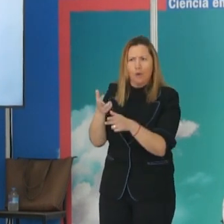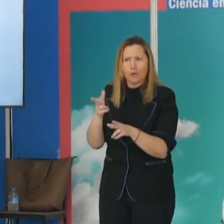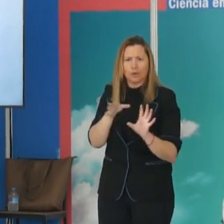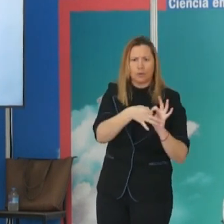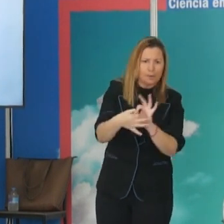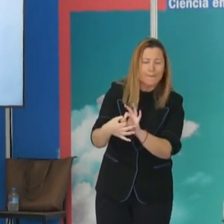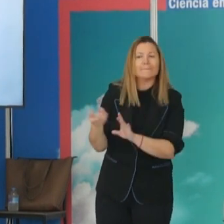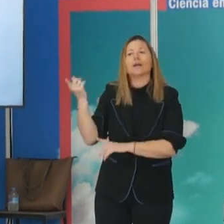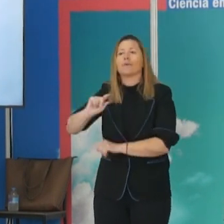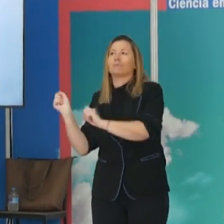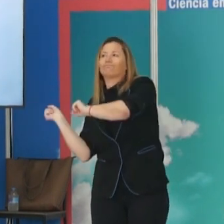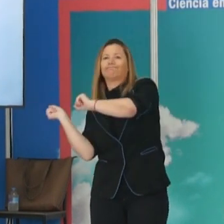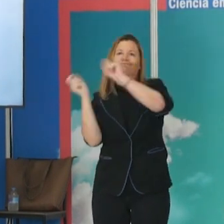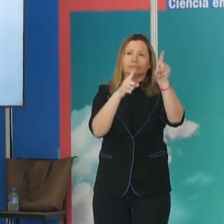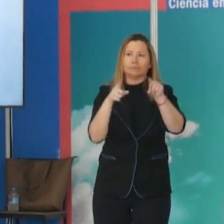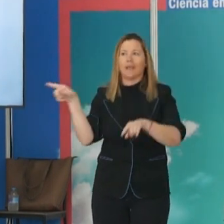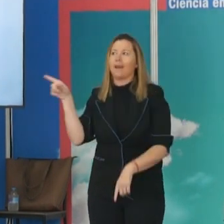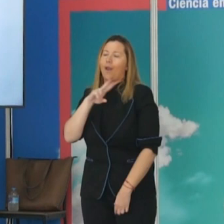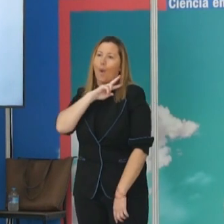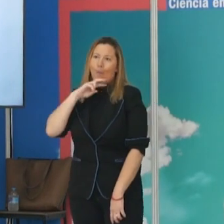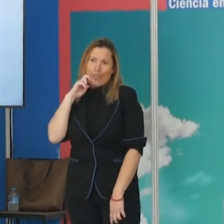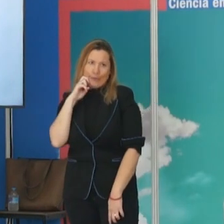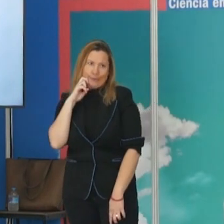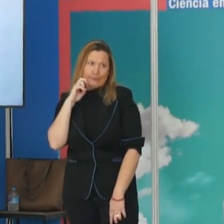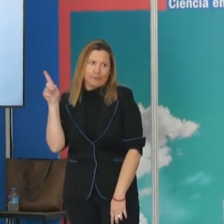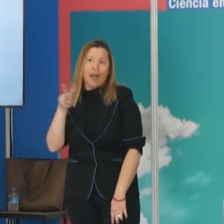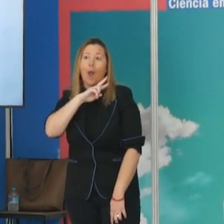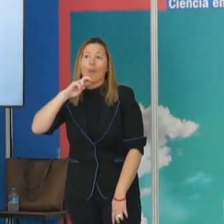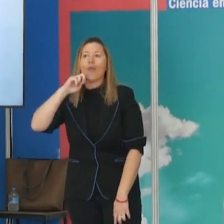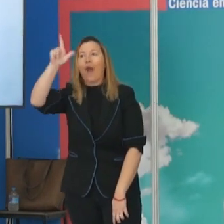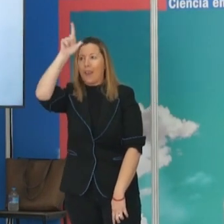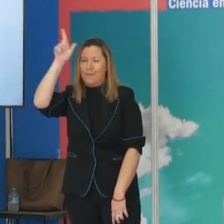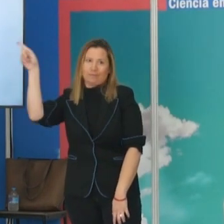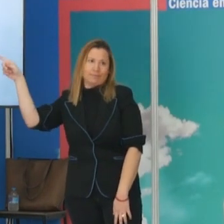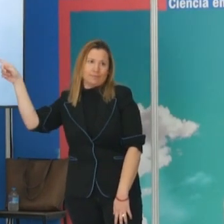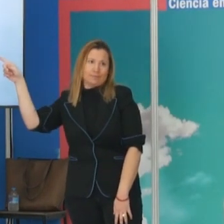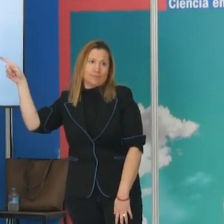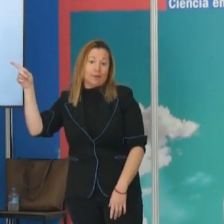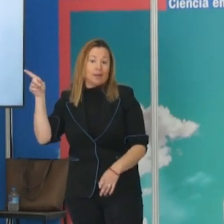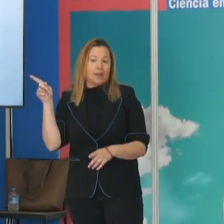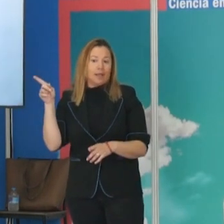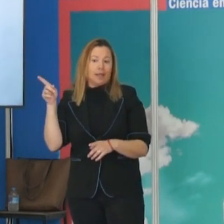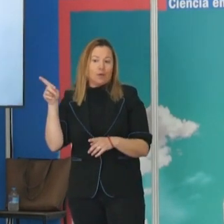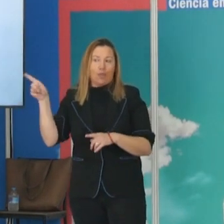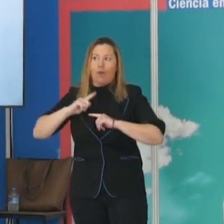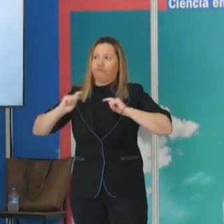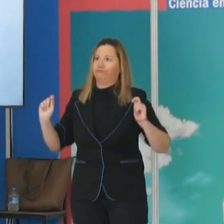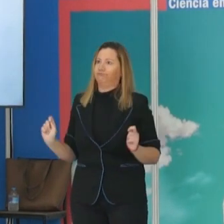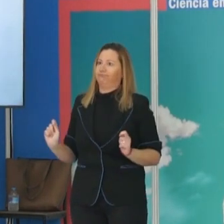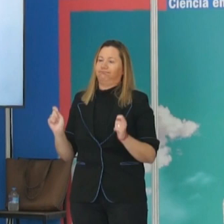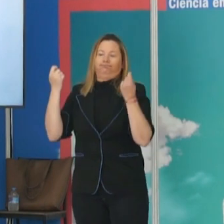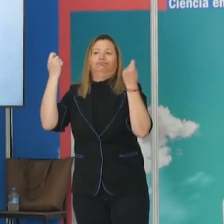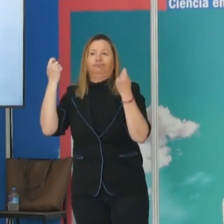el exilio. Haber era un judío, alemán. Después de su éxito y